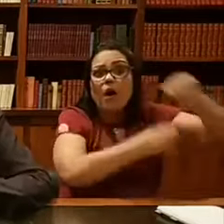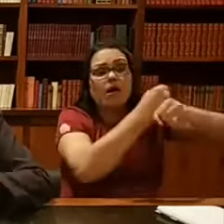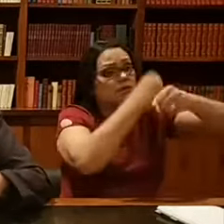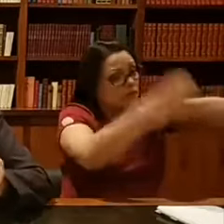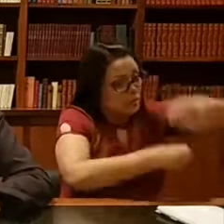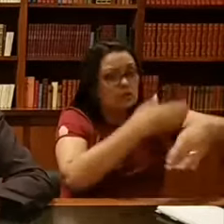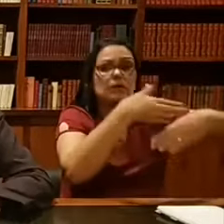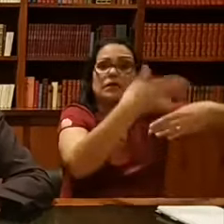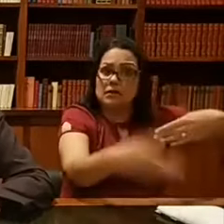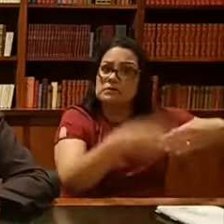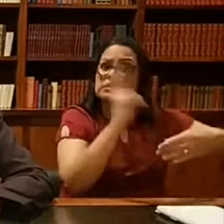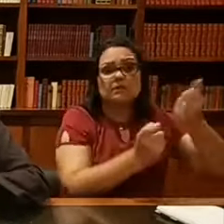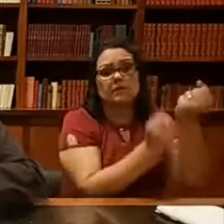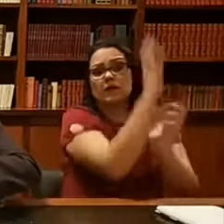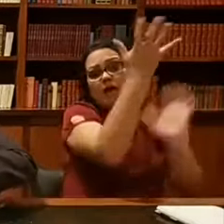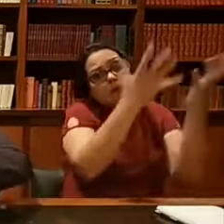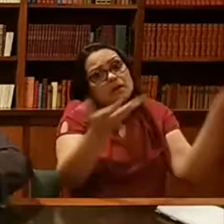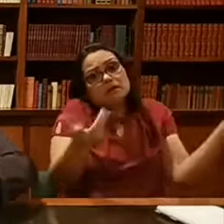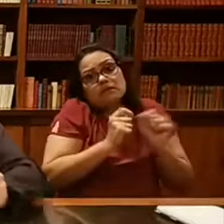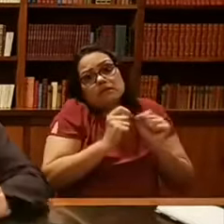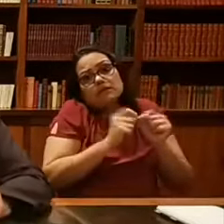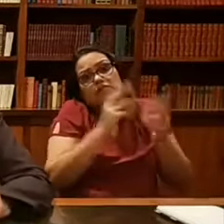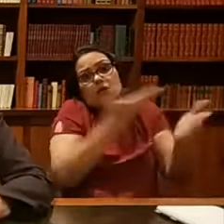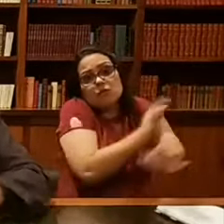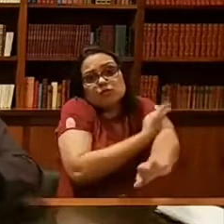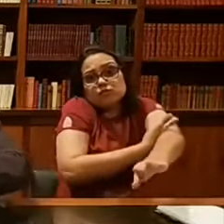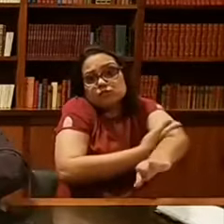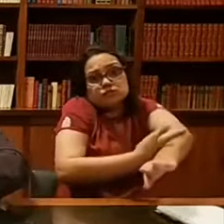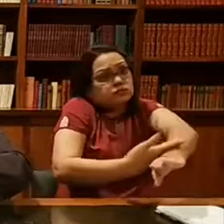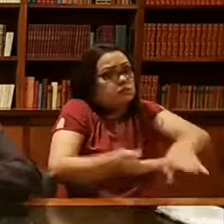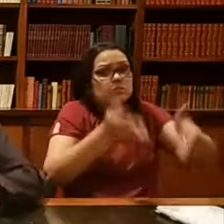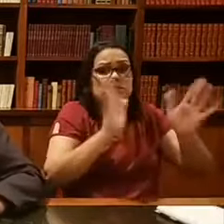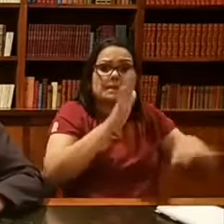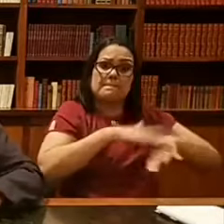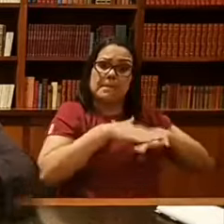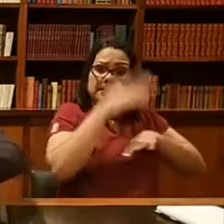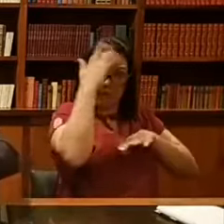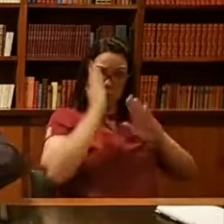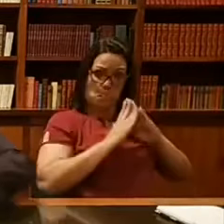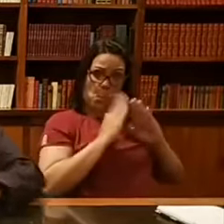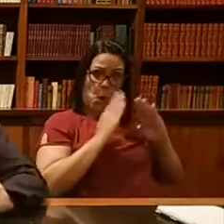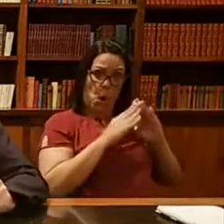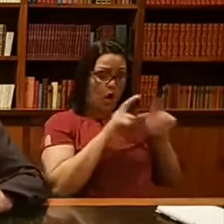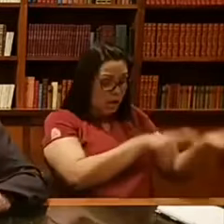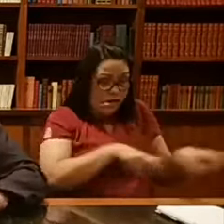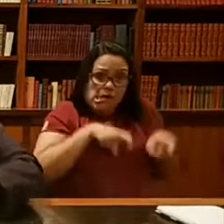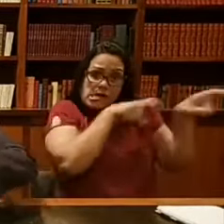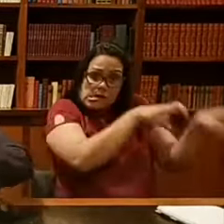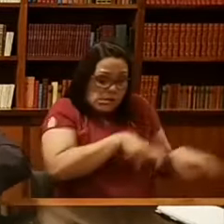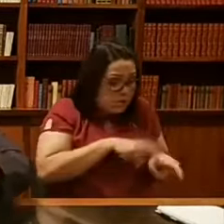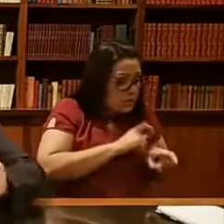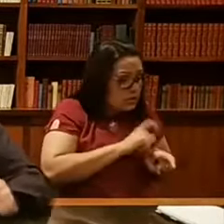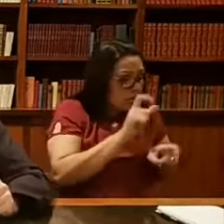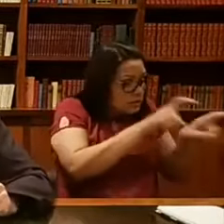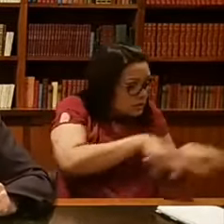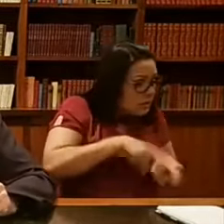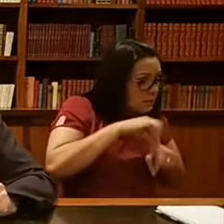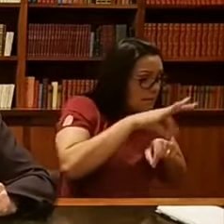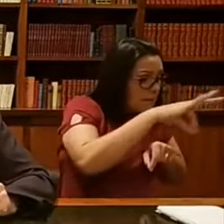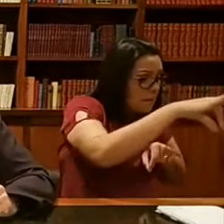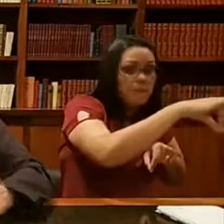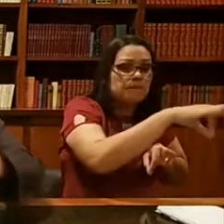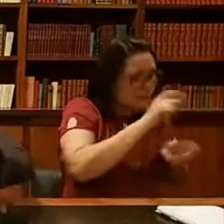faça o quê? Tem, até por uma questão de tradição. Não só o caboclo toca fogo no teu roçado ali para plantar uma coisa